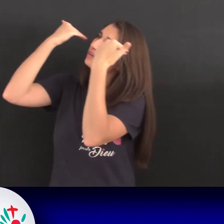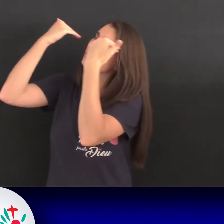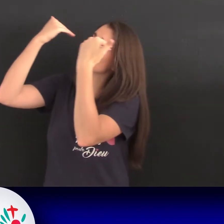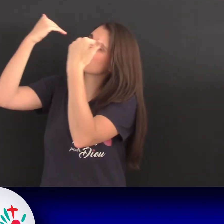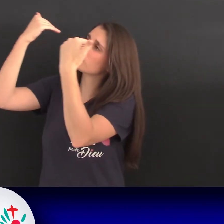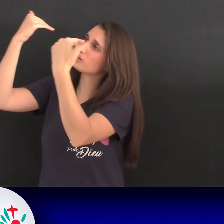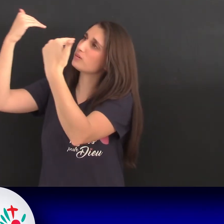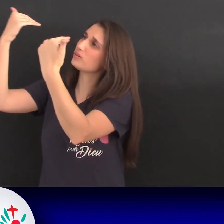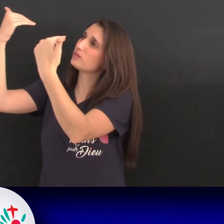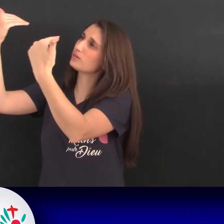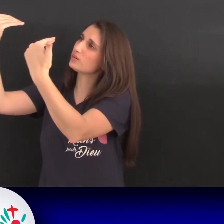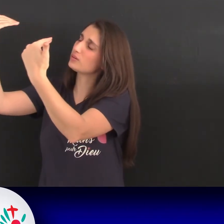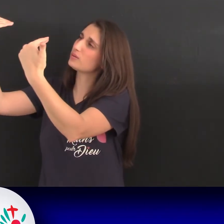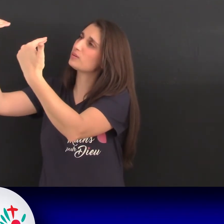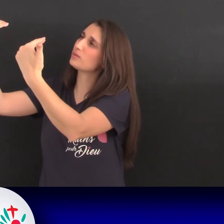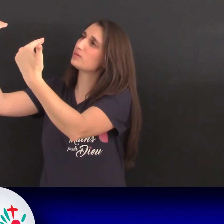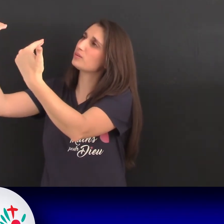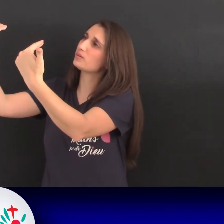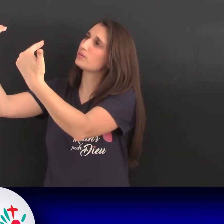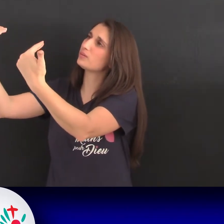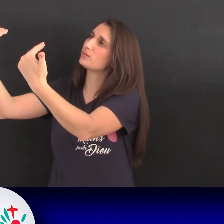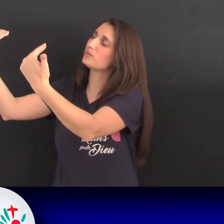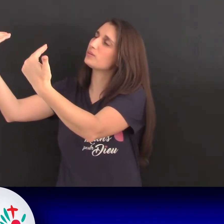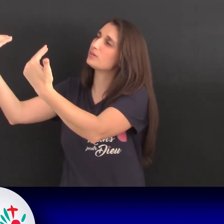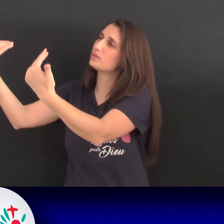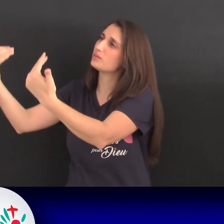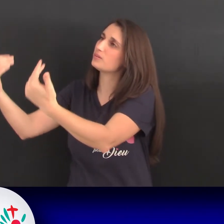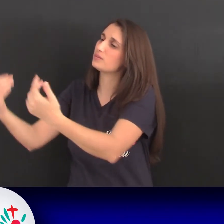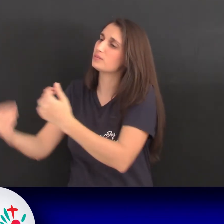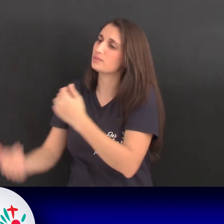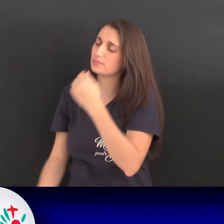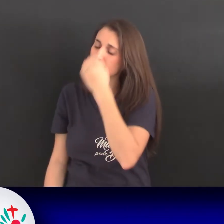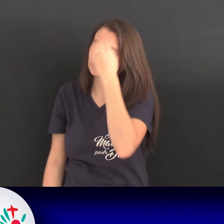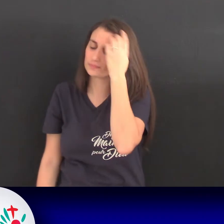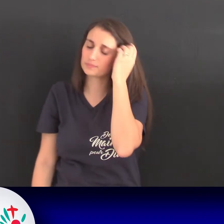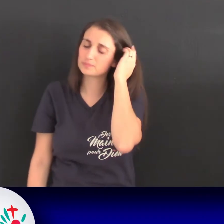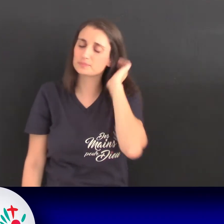t'adore en ce lieu.